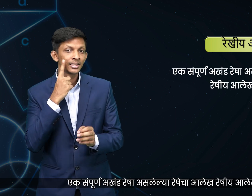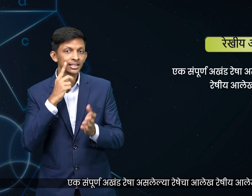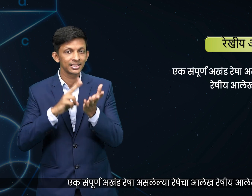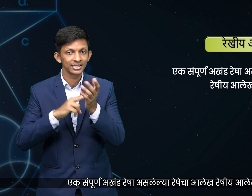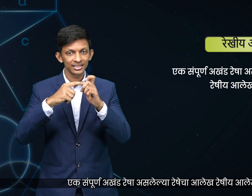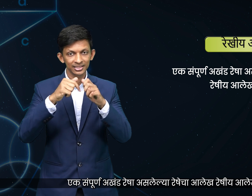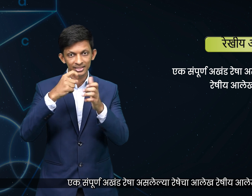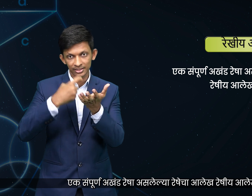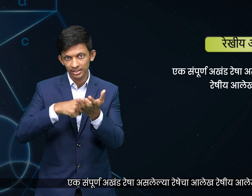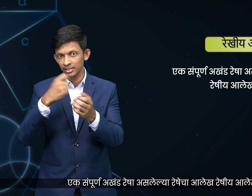म्हणतात.